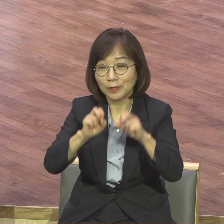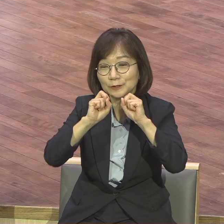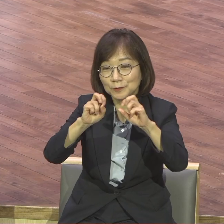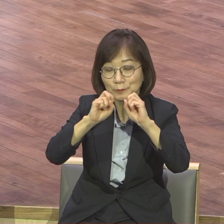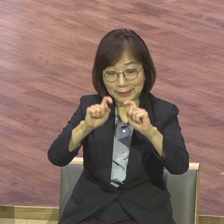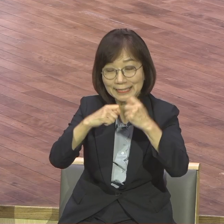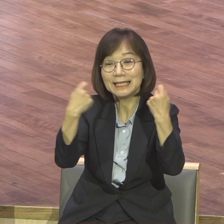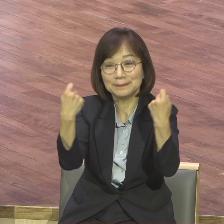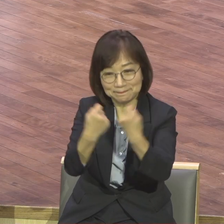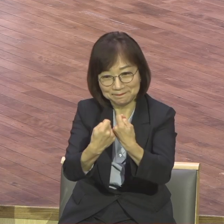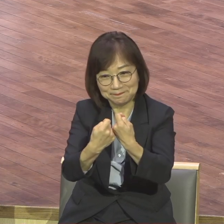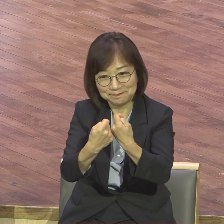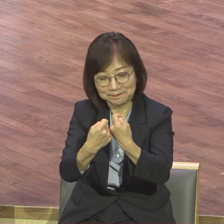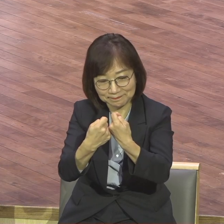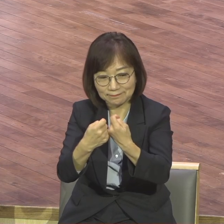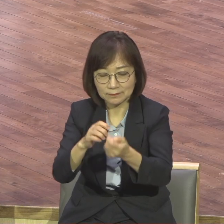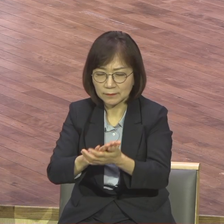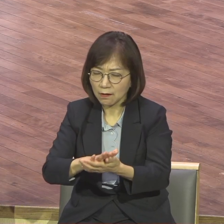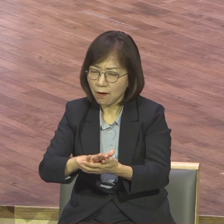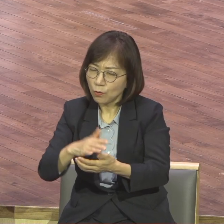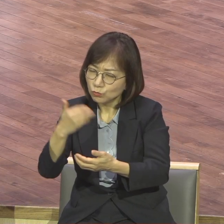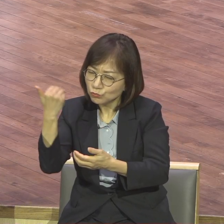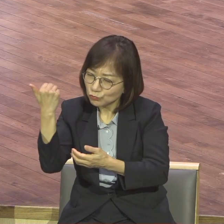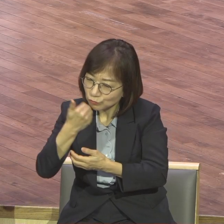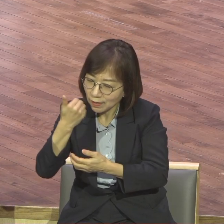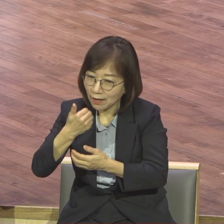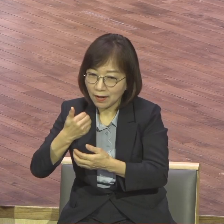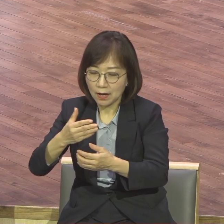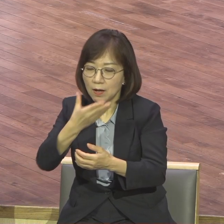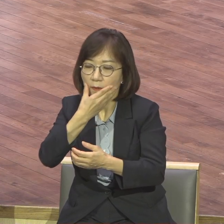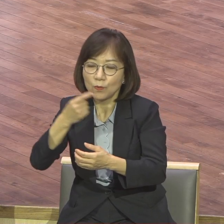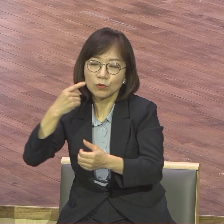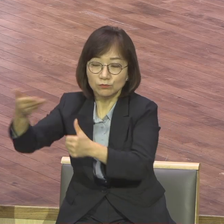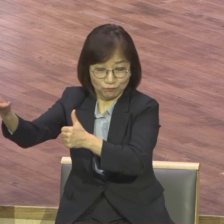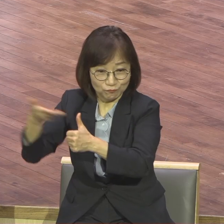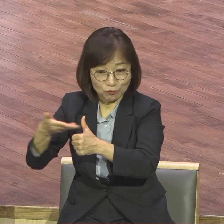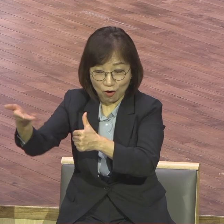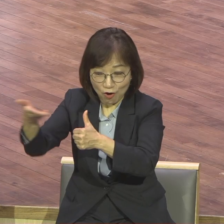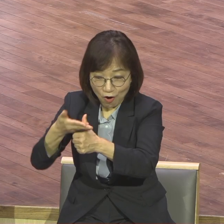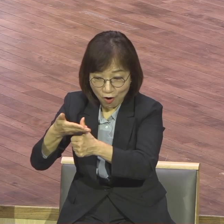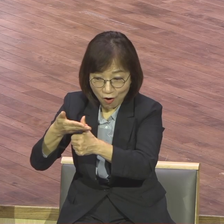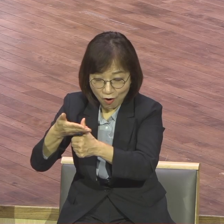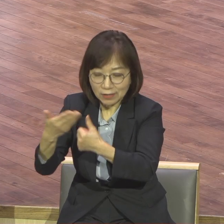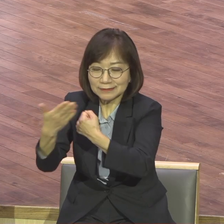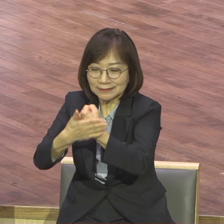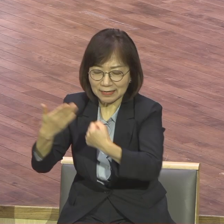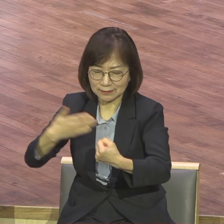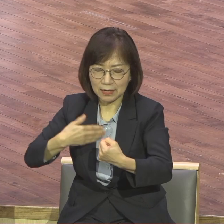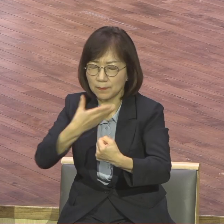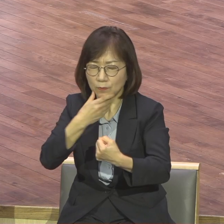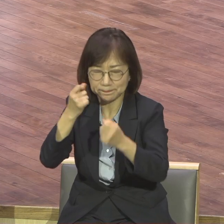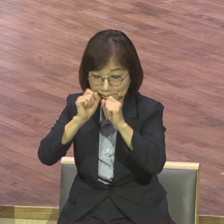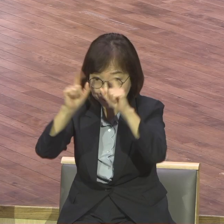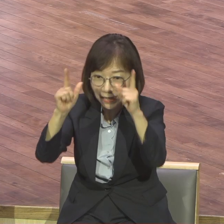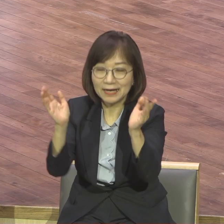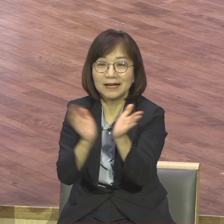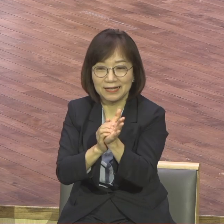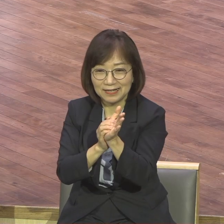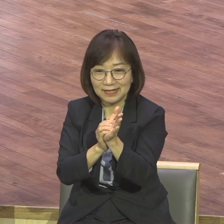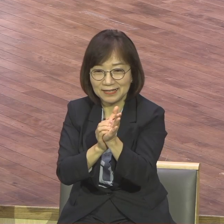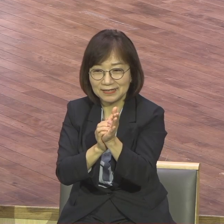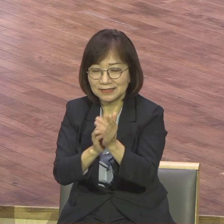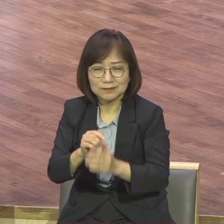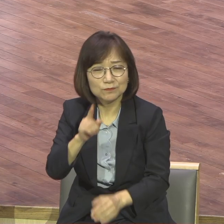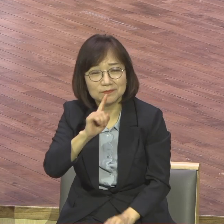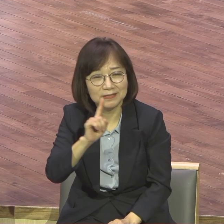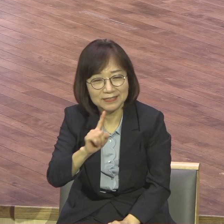통해서도 그렇게 복음을 들을 수가 있습니다. 다양한 전도자를 통해서 복음을 받게 되지요. 이